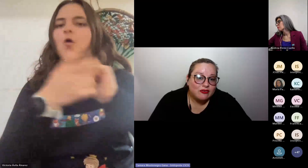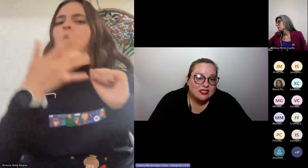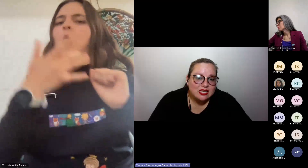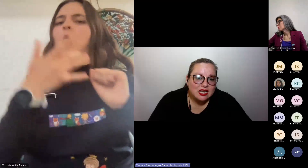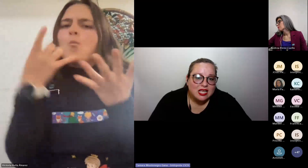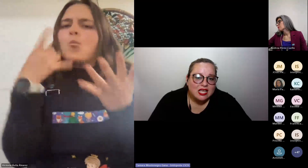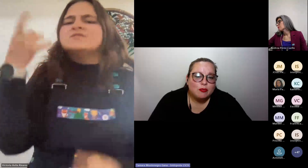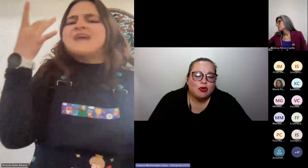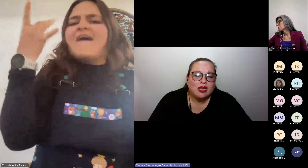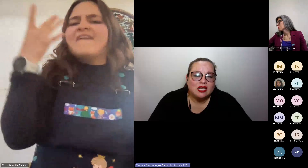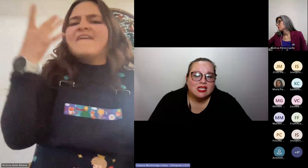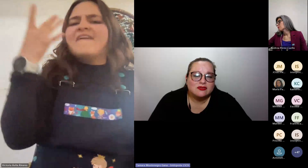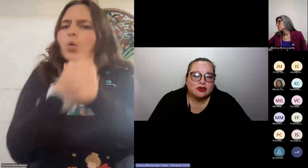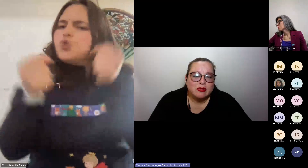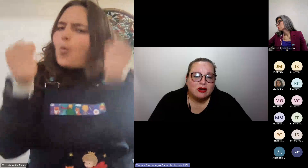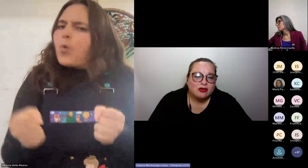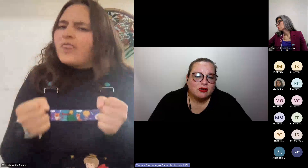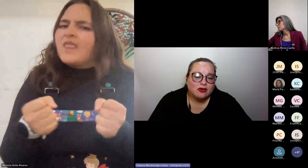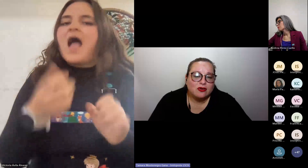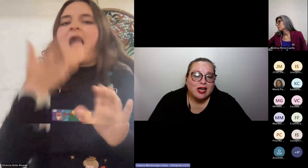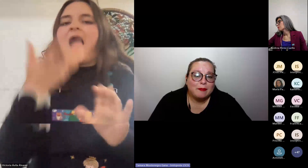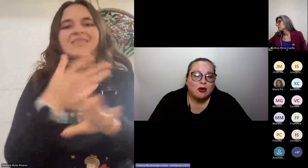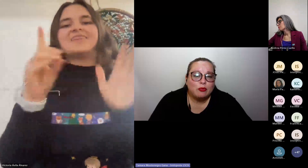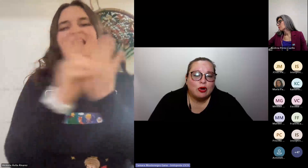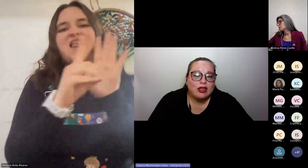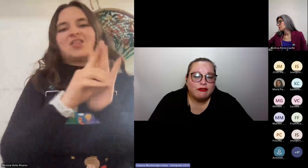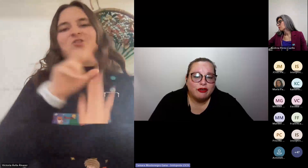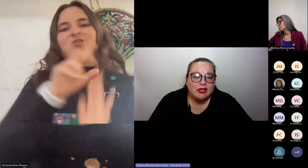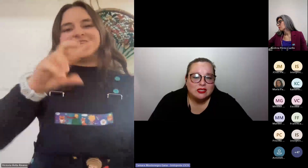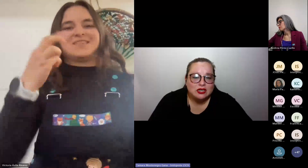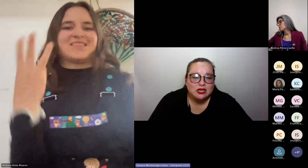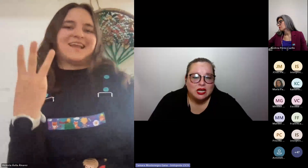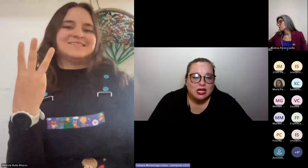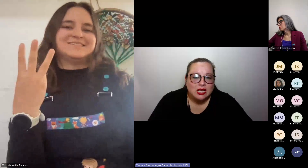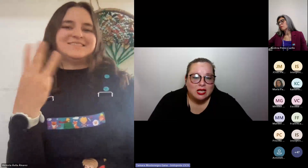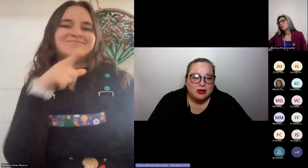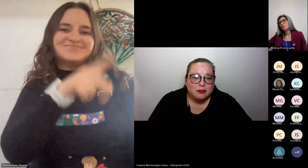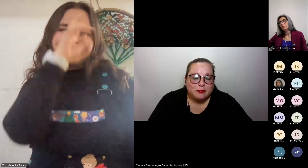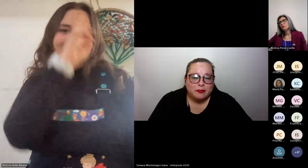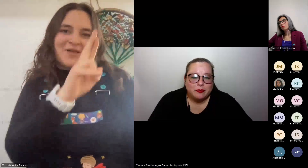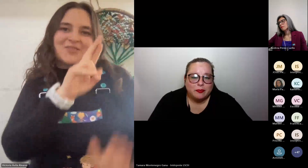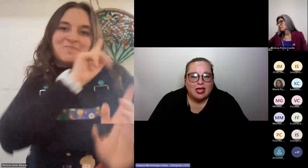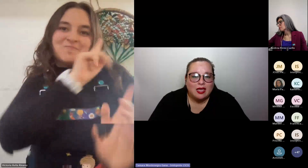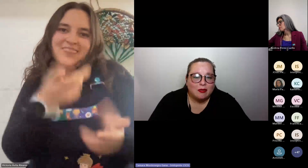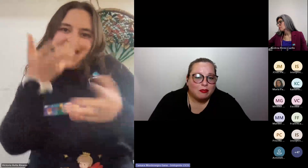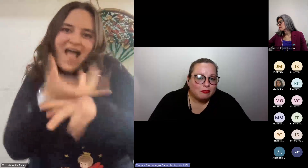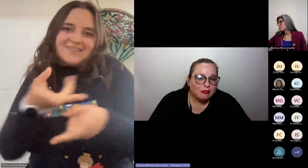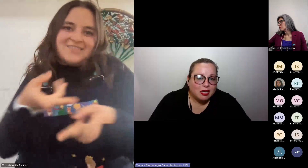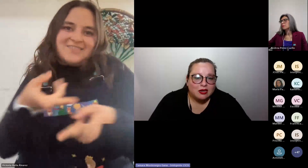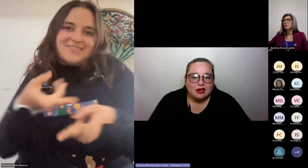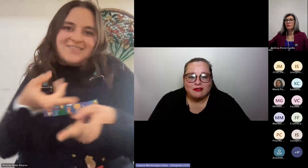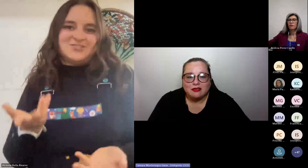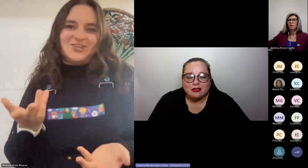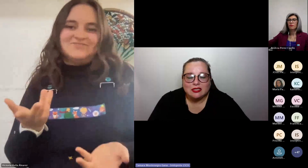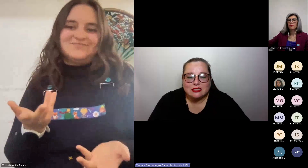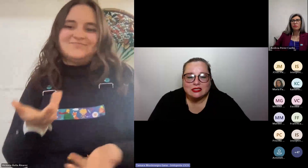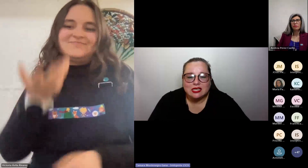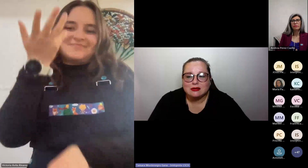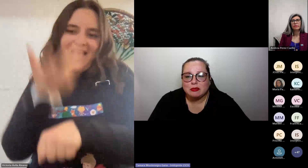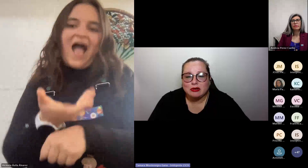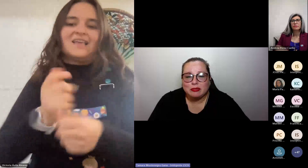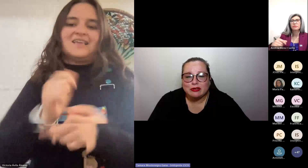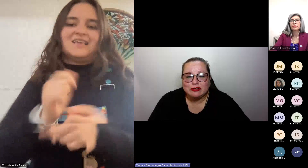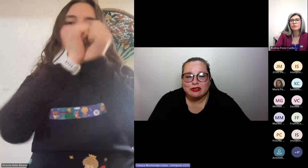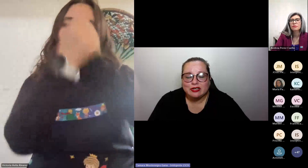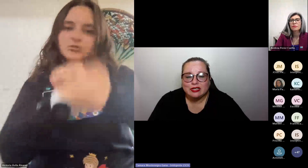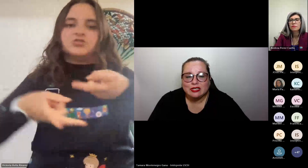un poco difícil y poder transformar o cambiar un poco la información. Eh, ahí, no